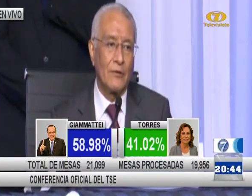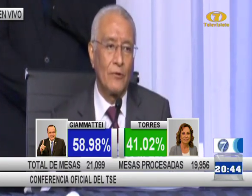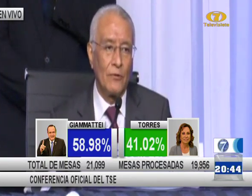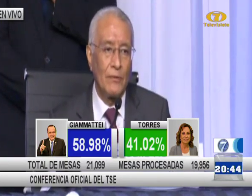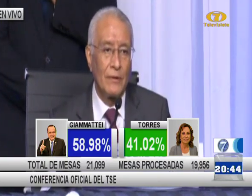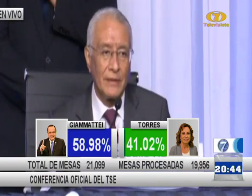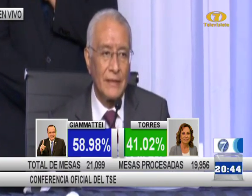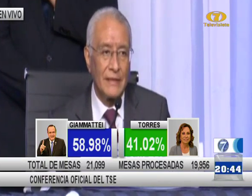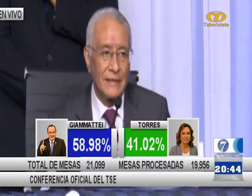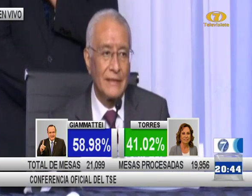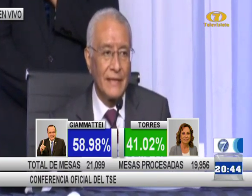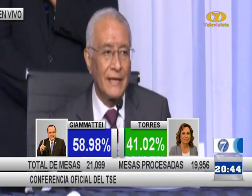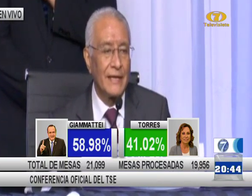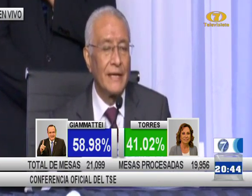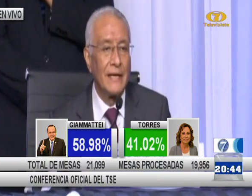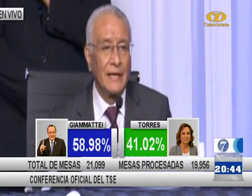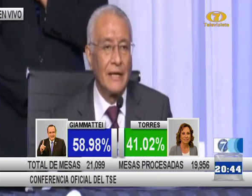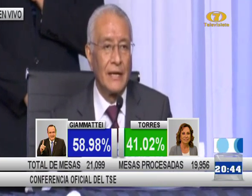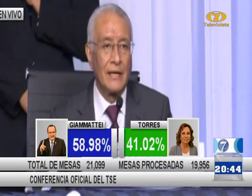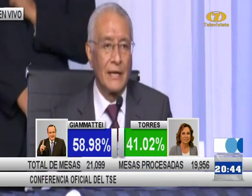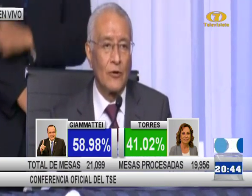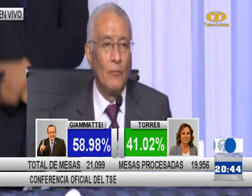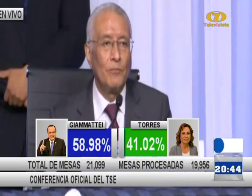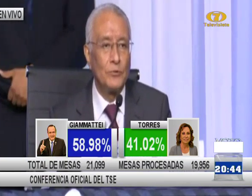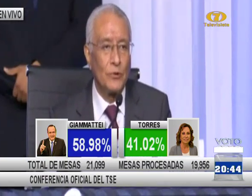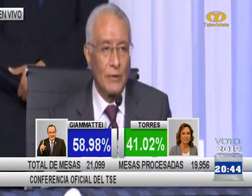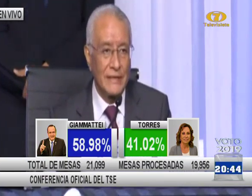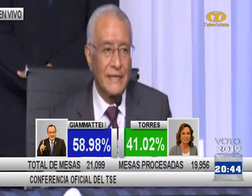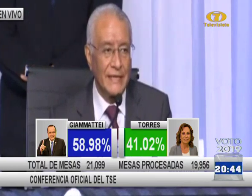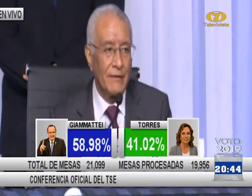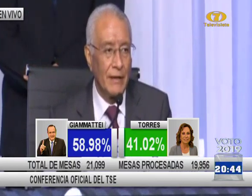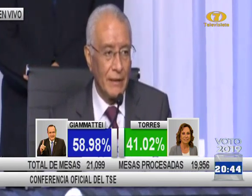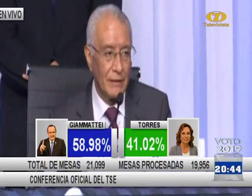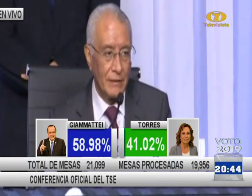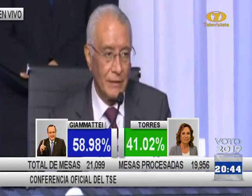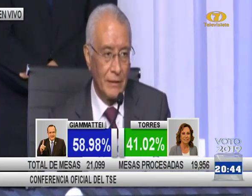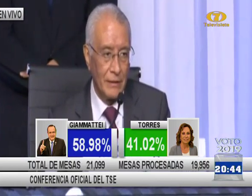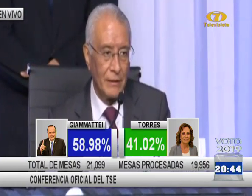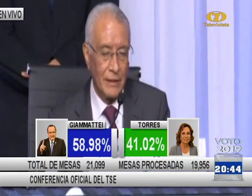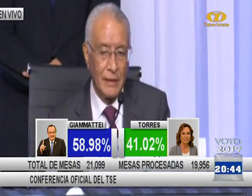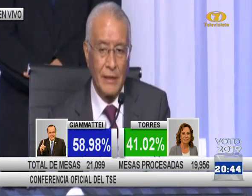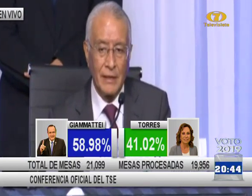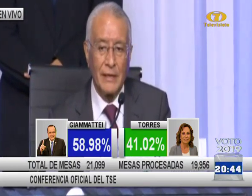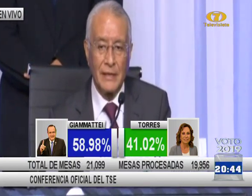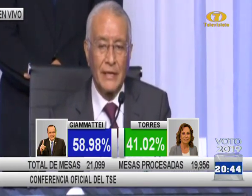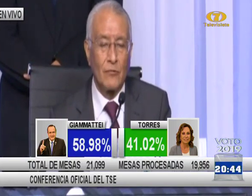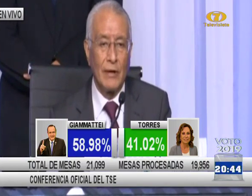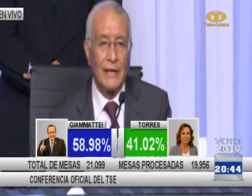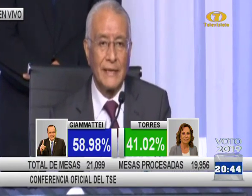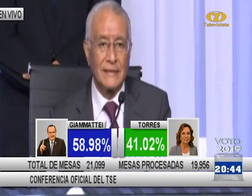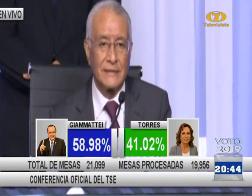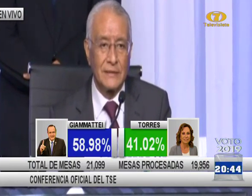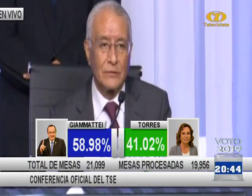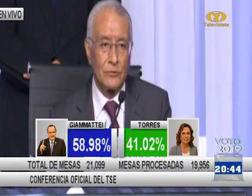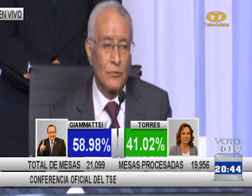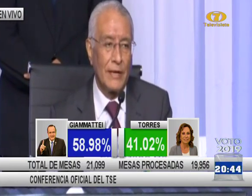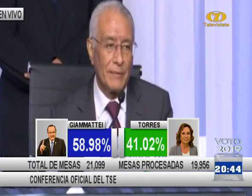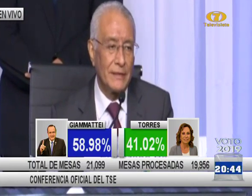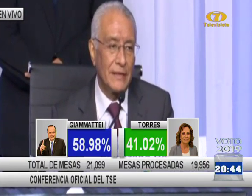el grado de cómputo que se lleva y el cual